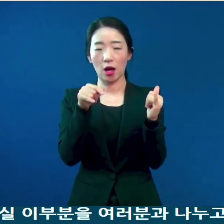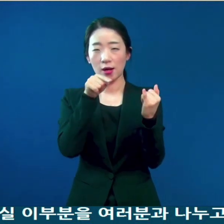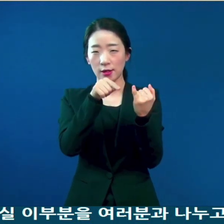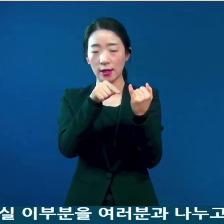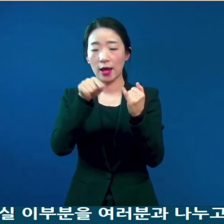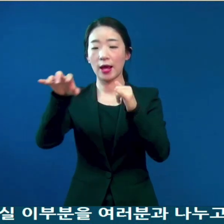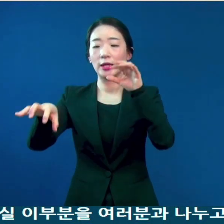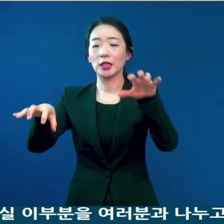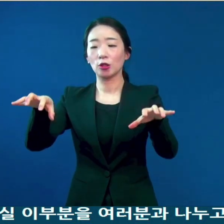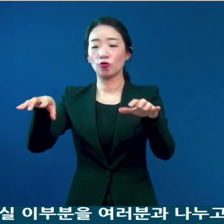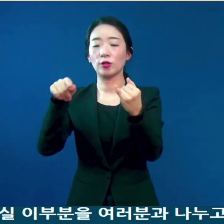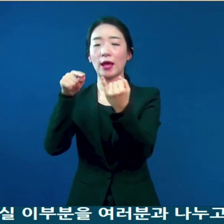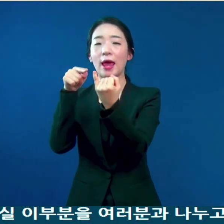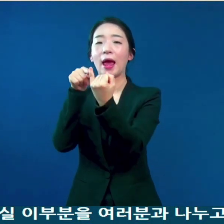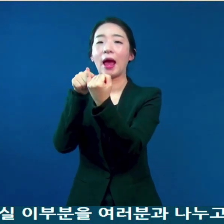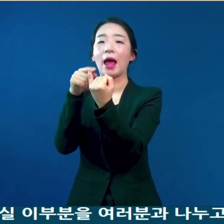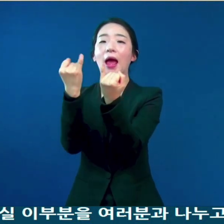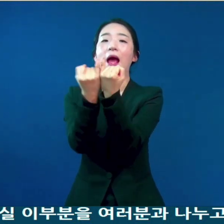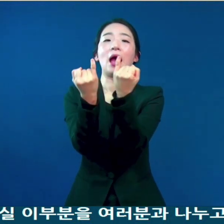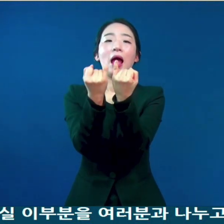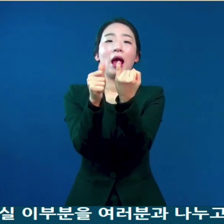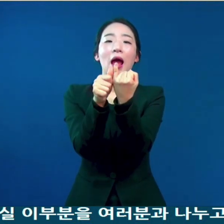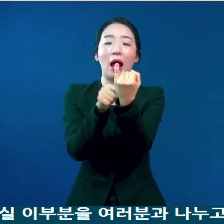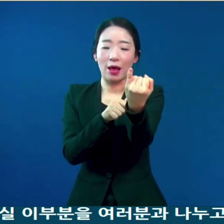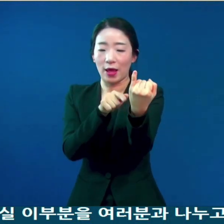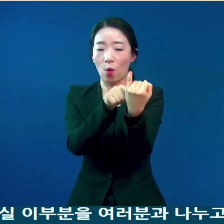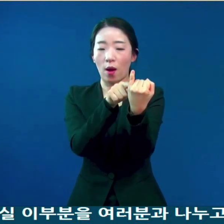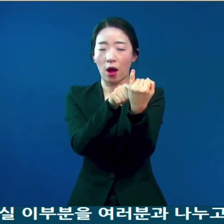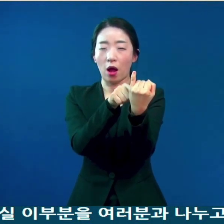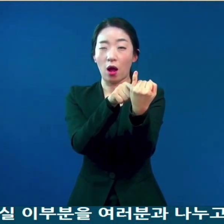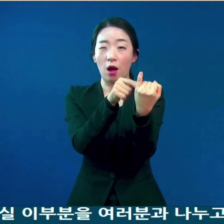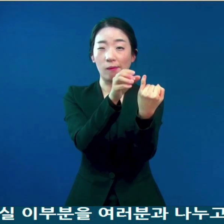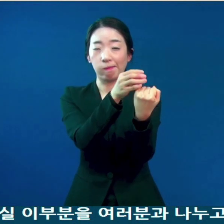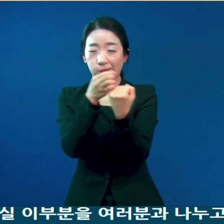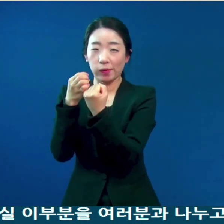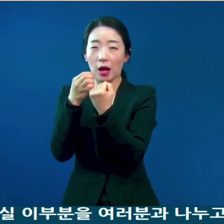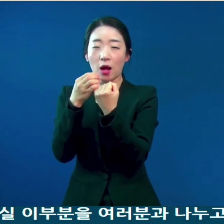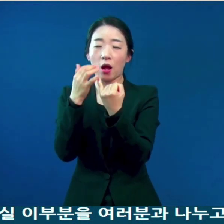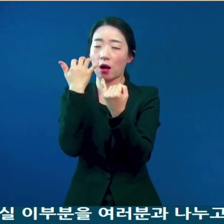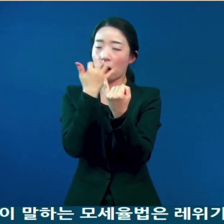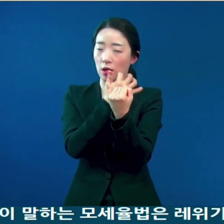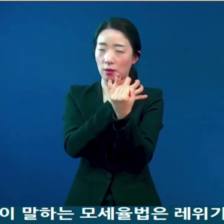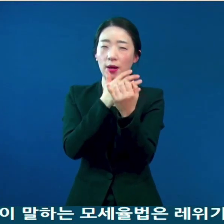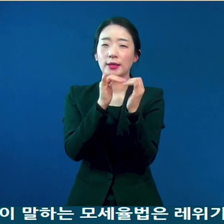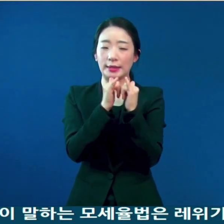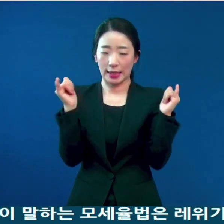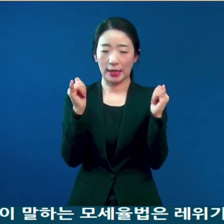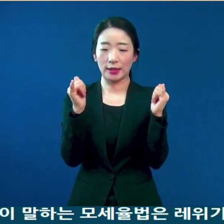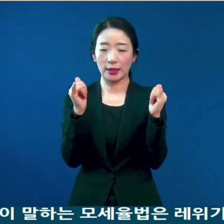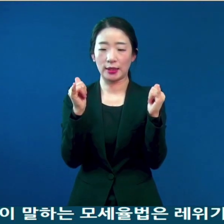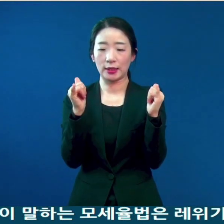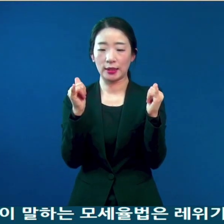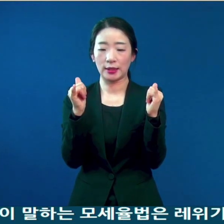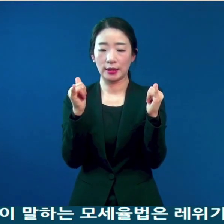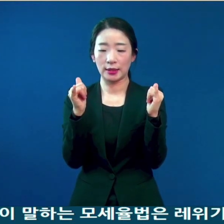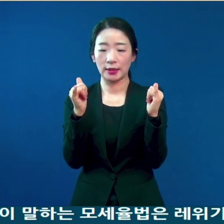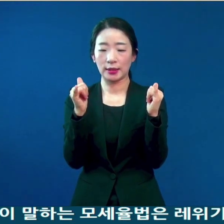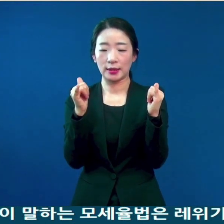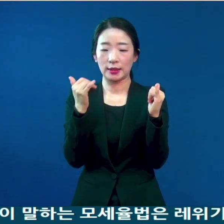그의 이웃의 아내와 간음하는 자는 그 간부와